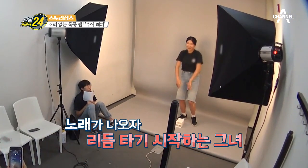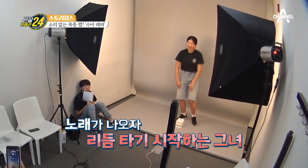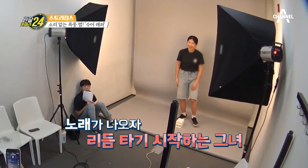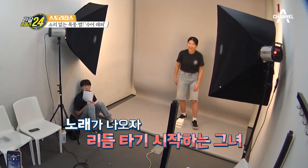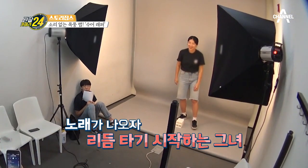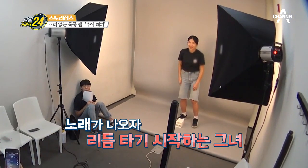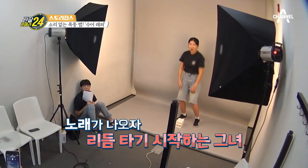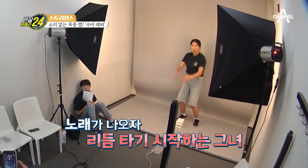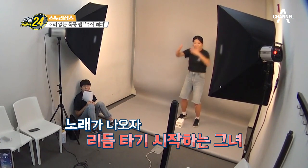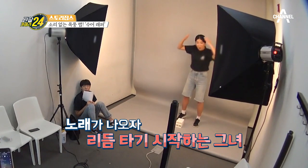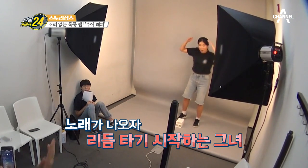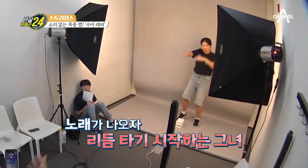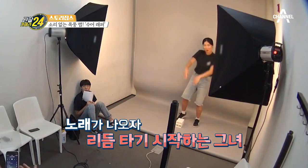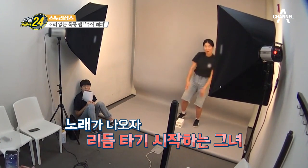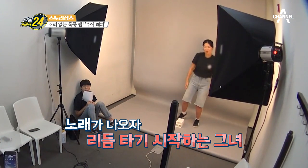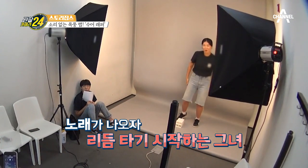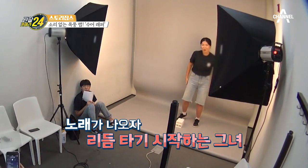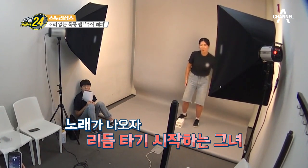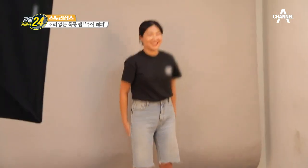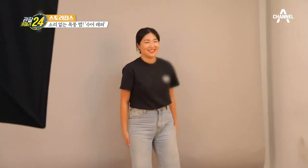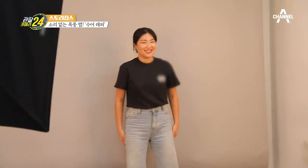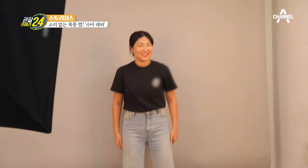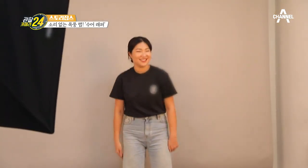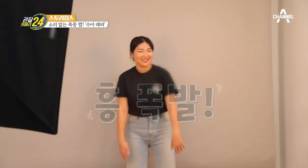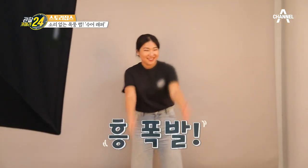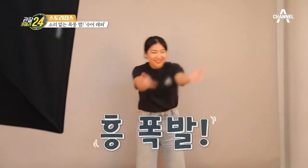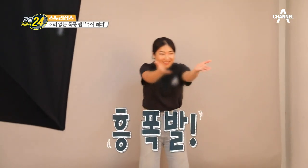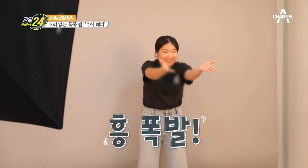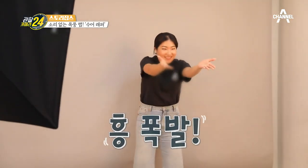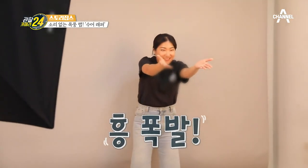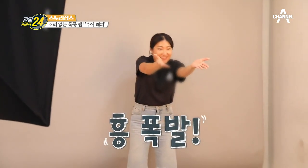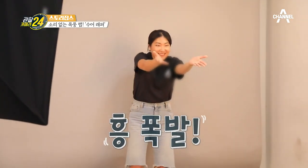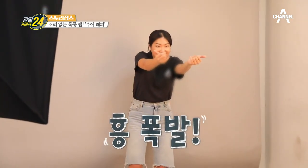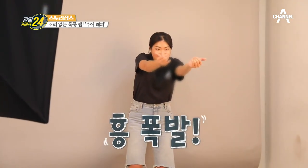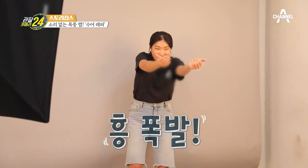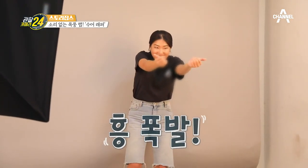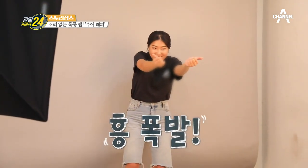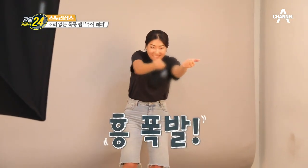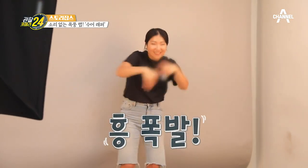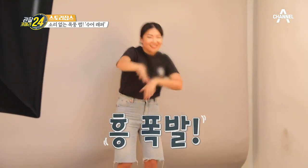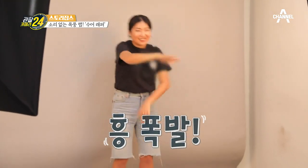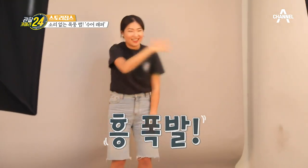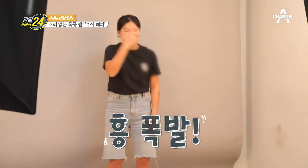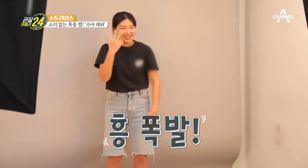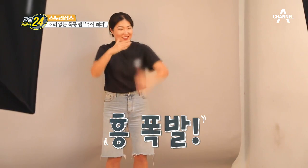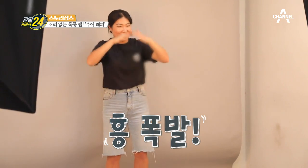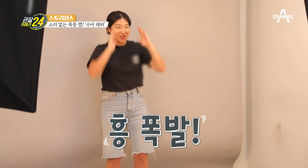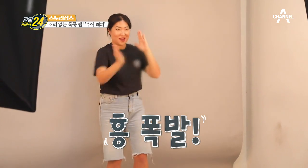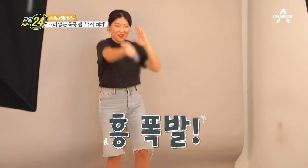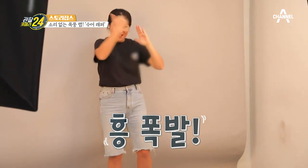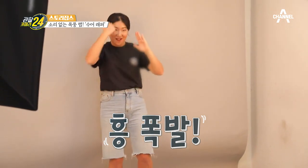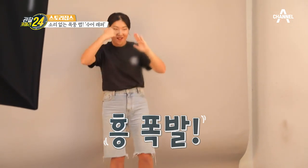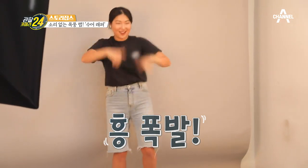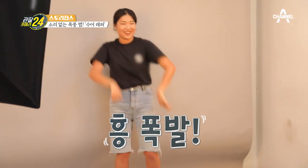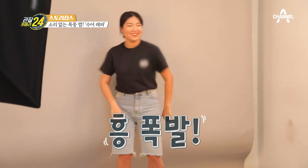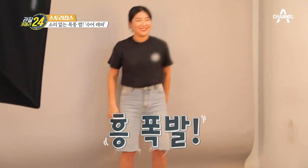이거 시작부터 흥난다 흥나. 하나, 본격 녹화 시작 전 잠깐 캐릭터 소개